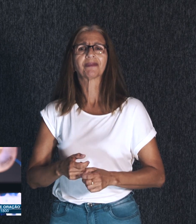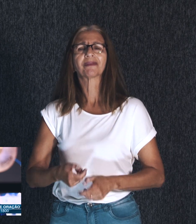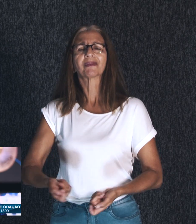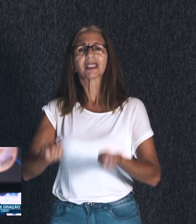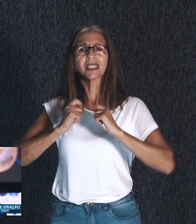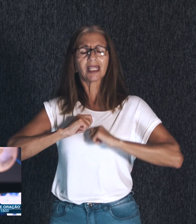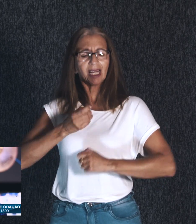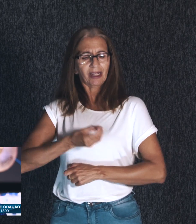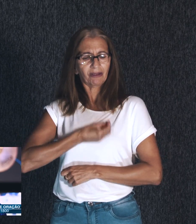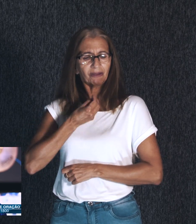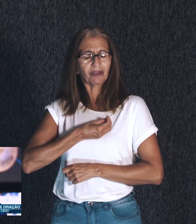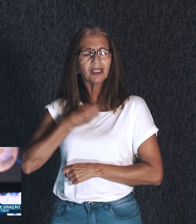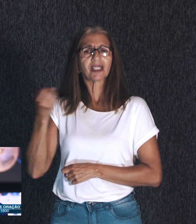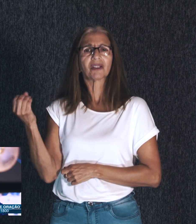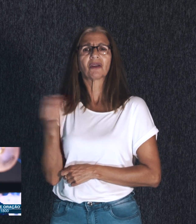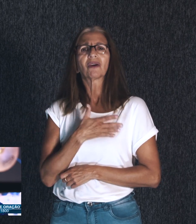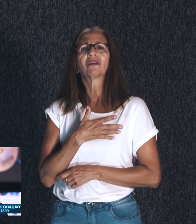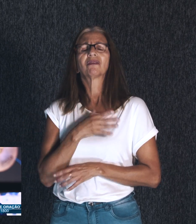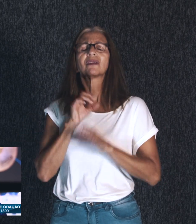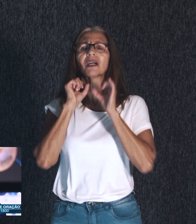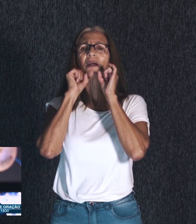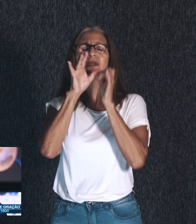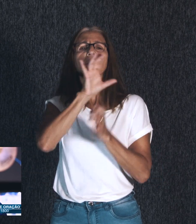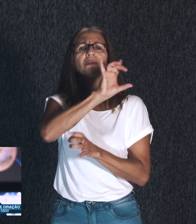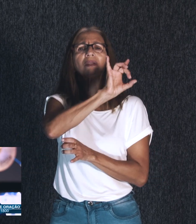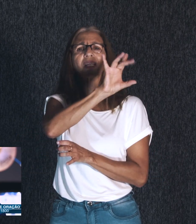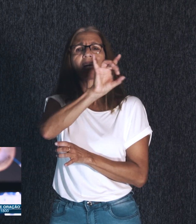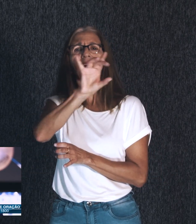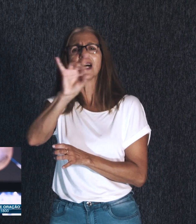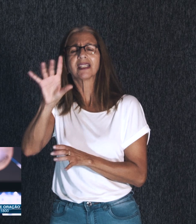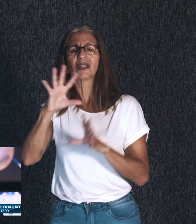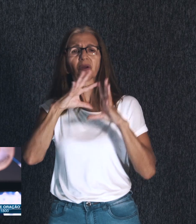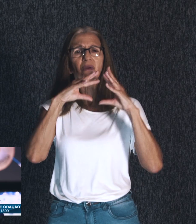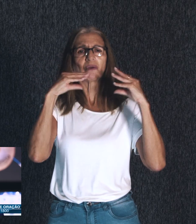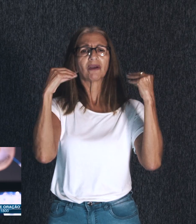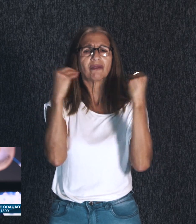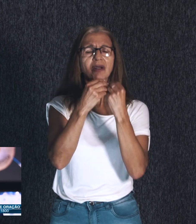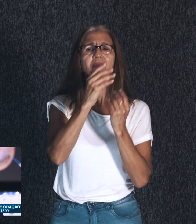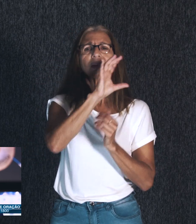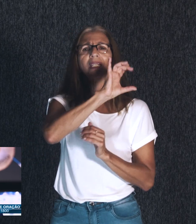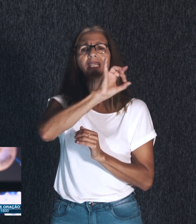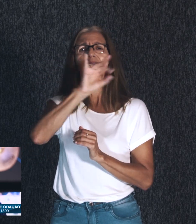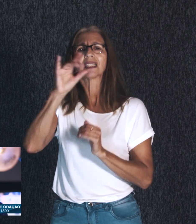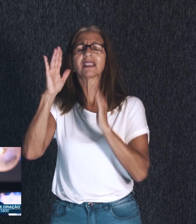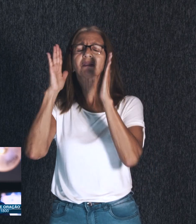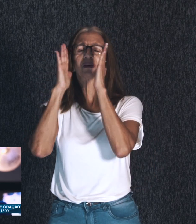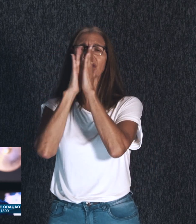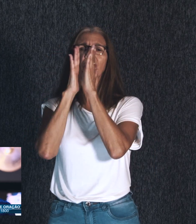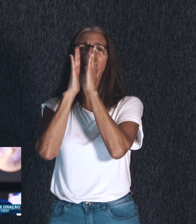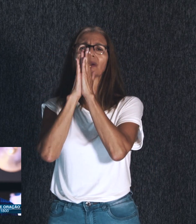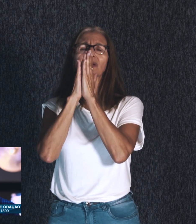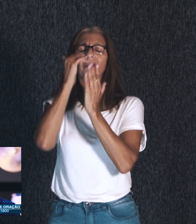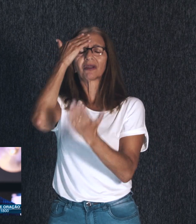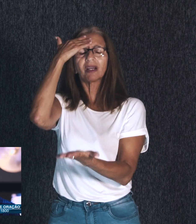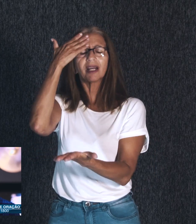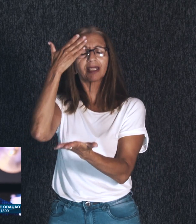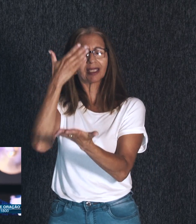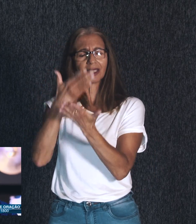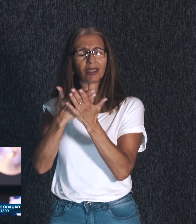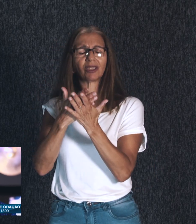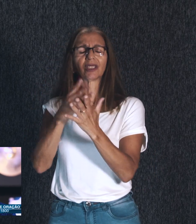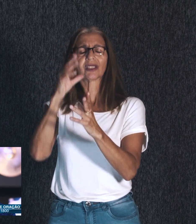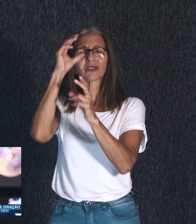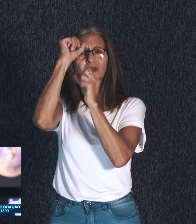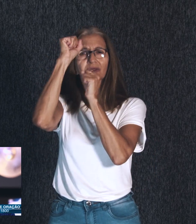família, cada lar neste momento, Pai. Eu oro, intercedo pelos meus irmãos, crendo que o milagre está chegando